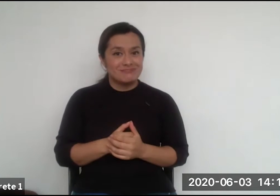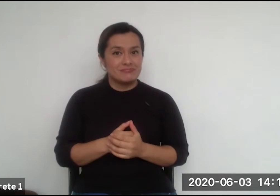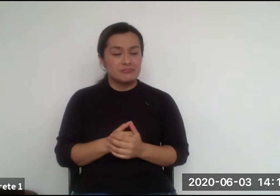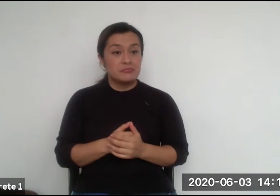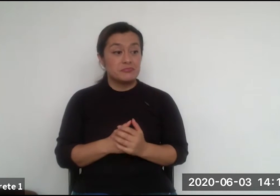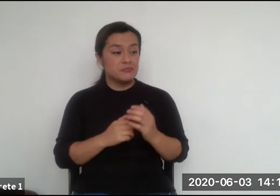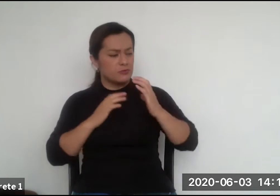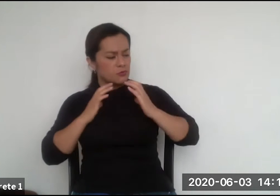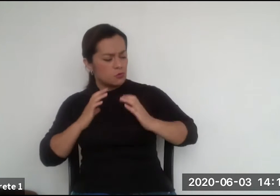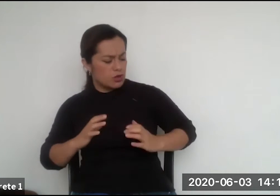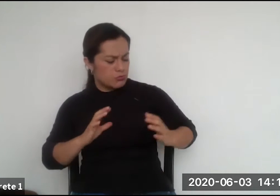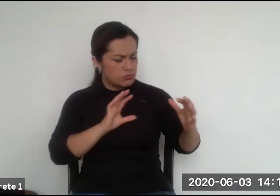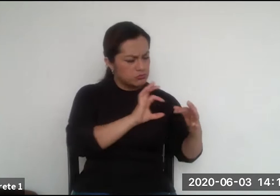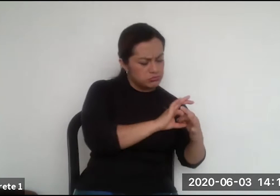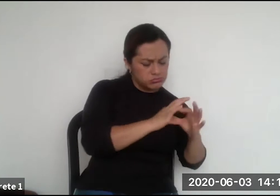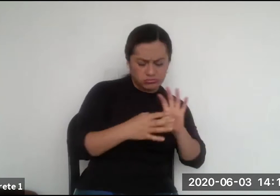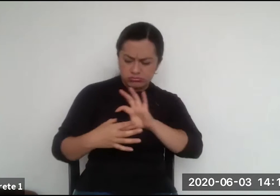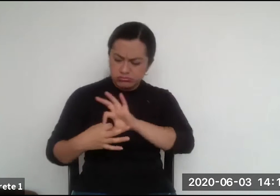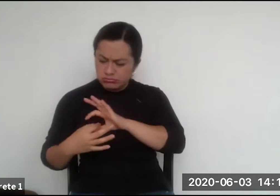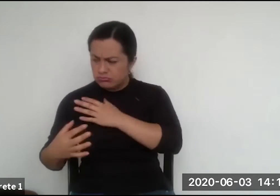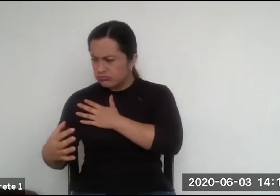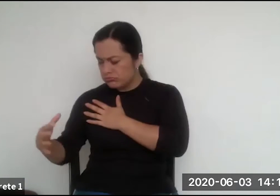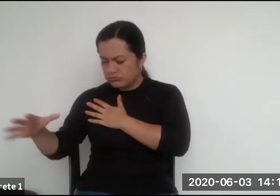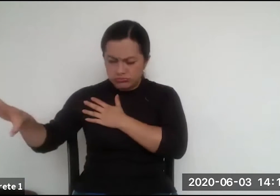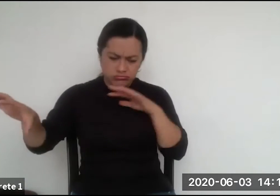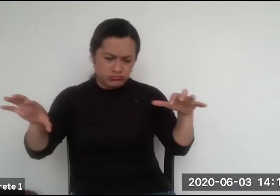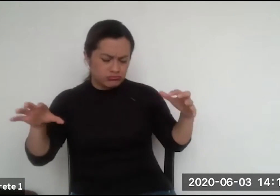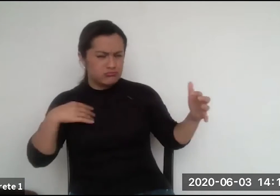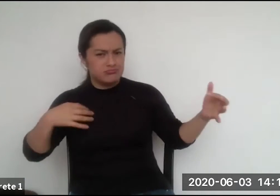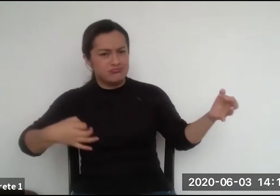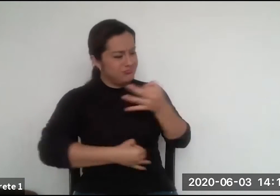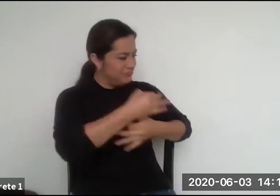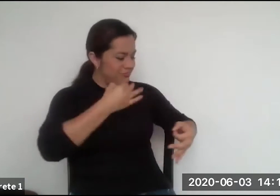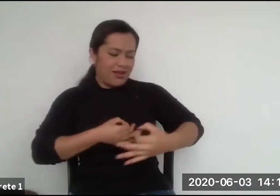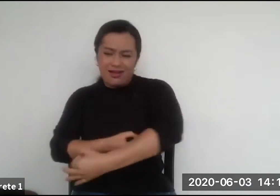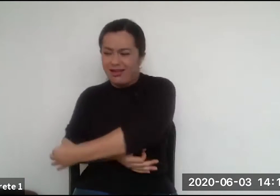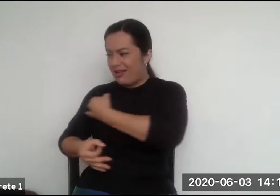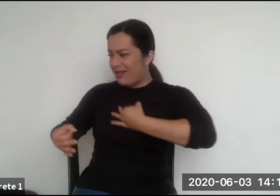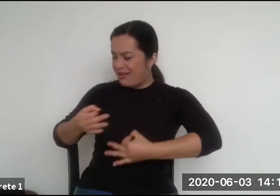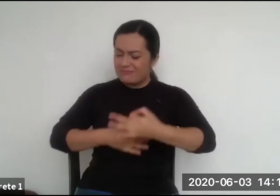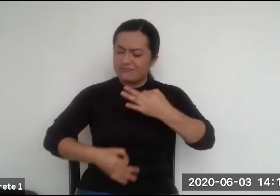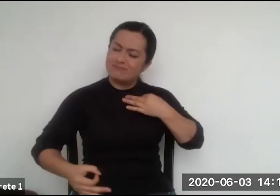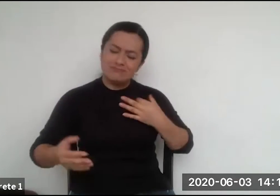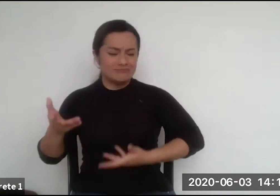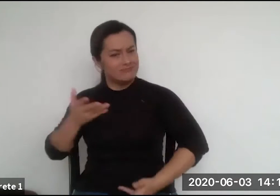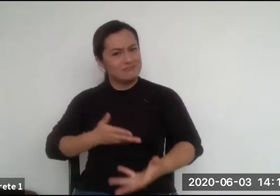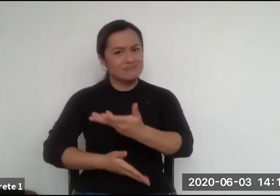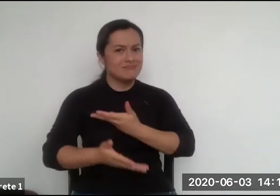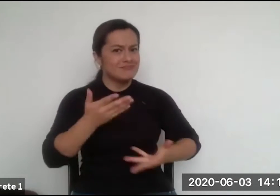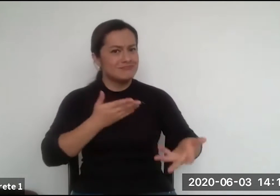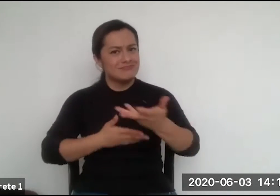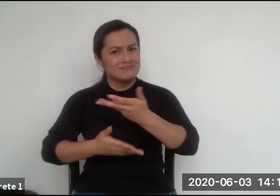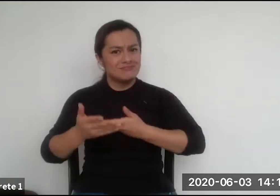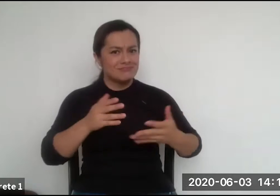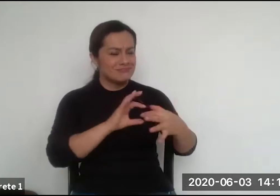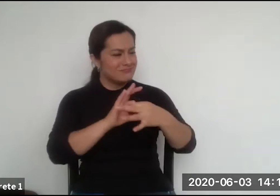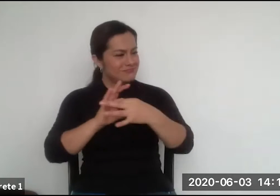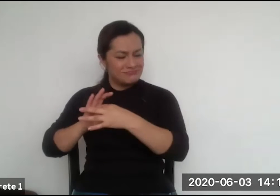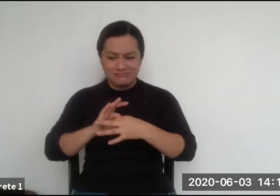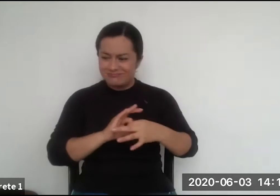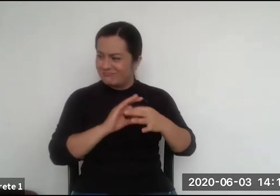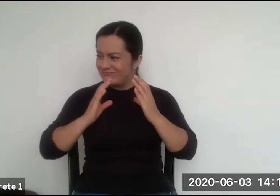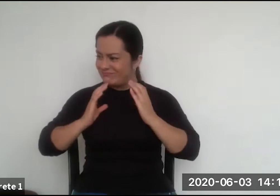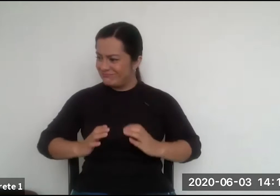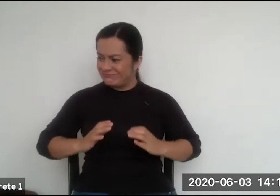cuerpos me parece muy importante, o sea, una empatía radical me parece que se hace desde la relacionalidad de los cuerpos,